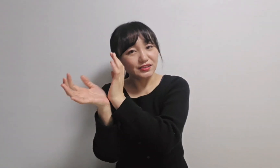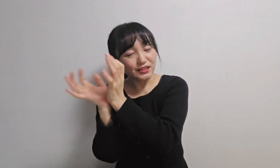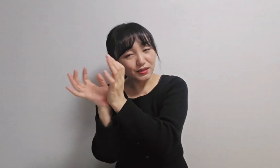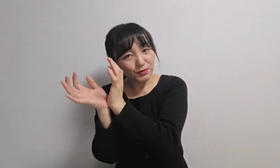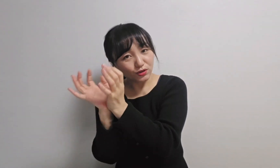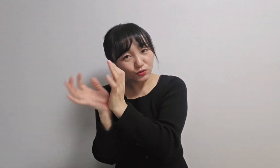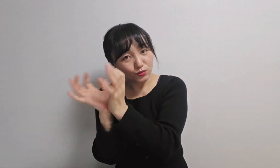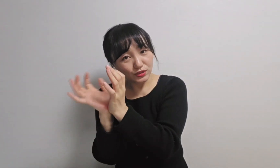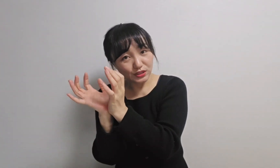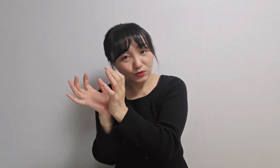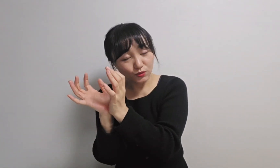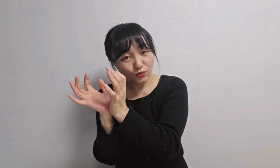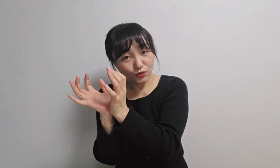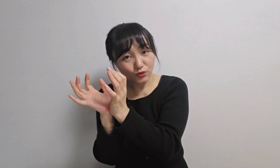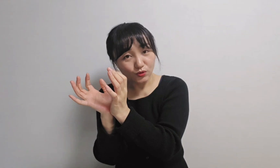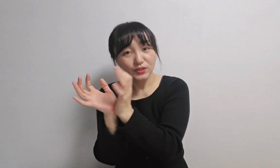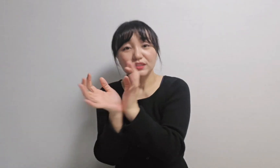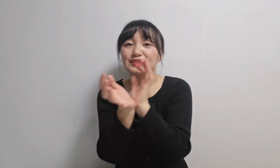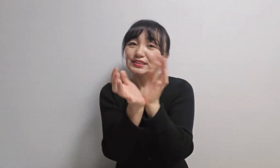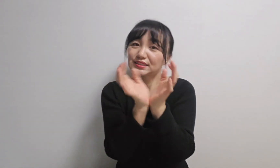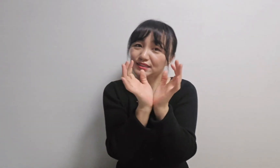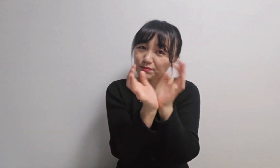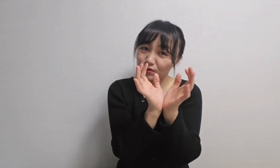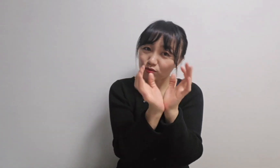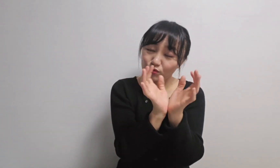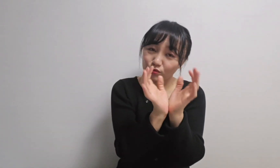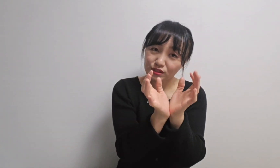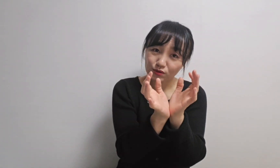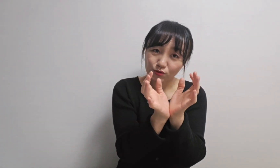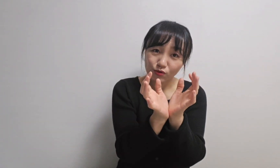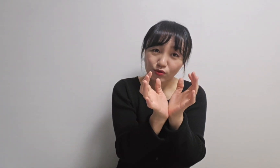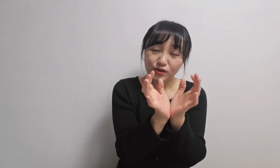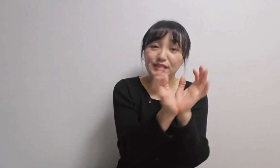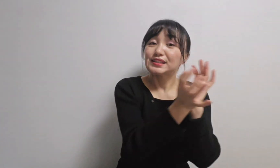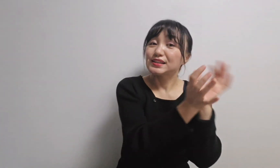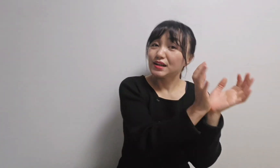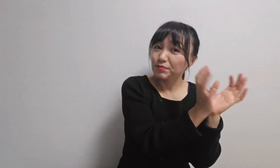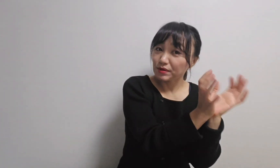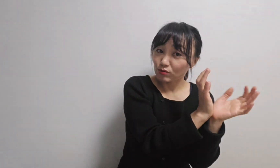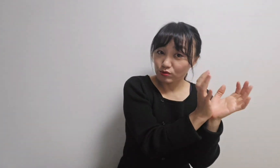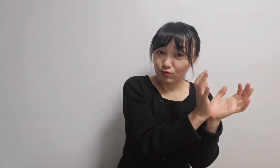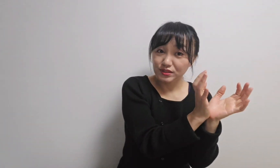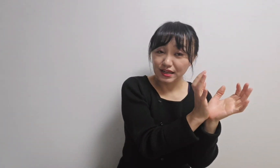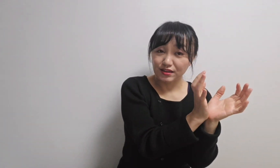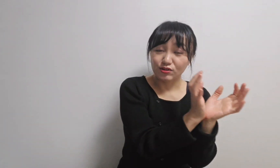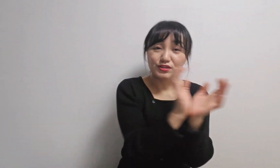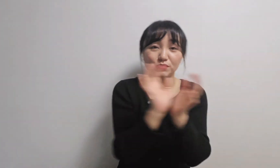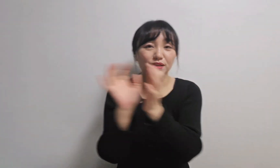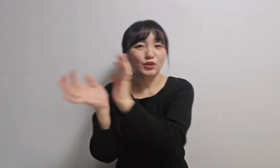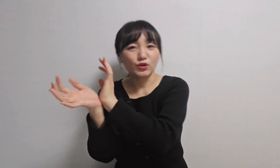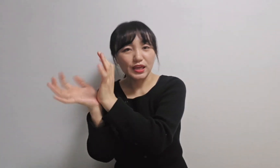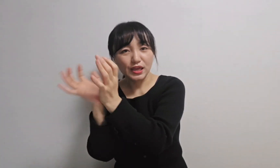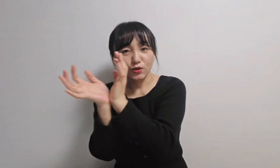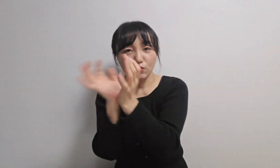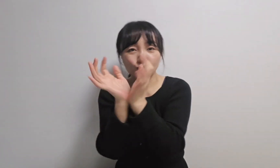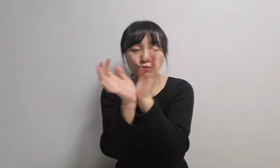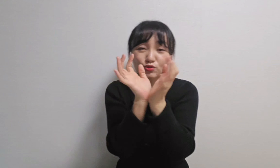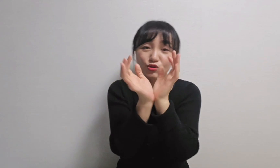산에 핀 것도 꽃이고, 들에 핀 꽃도 꽃이고, 길가에 핀 꽃도 꽃이야. 이런 의미에서 이렇게 수어를